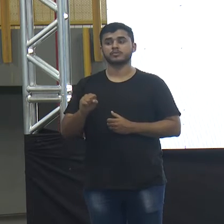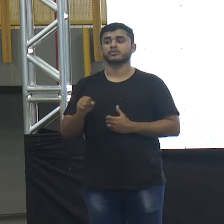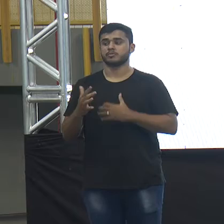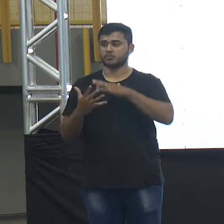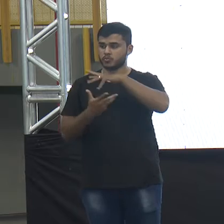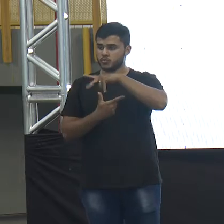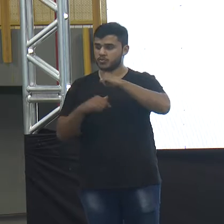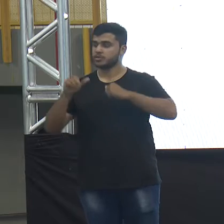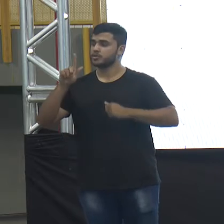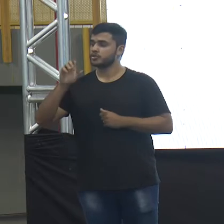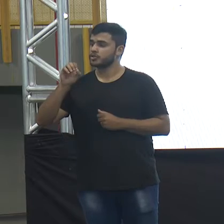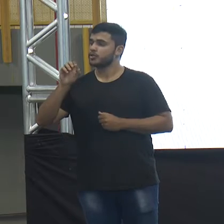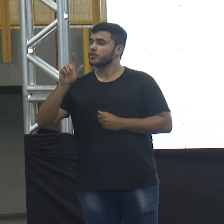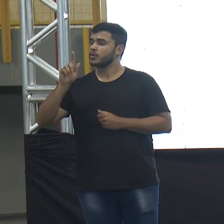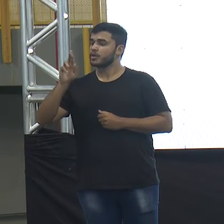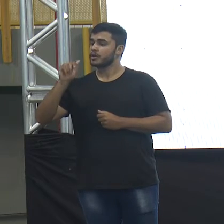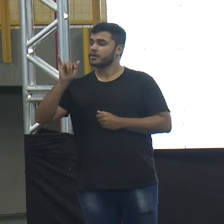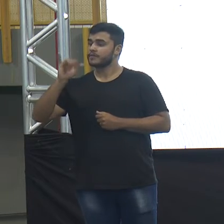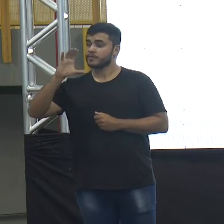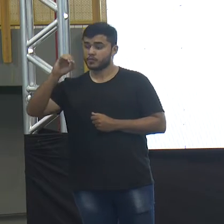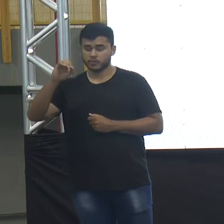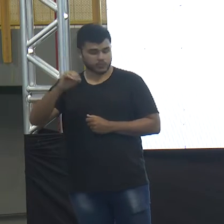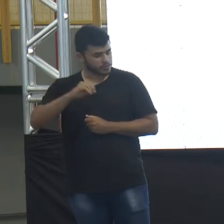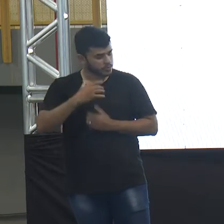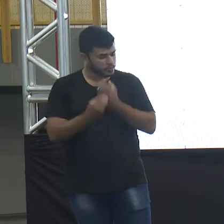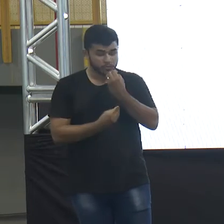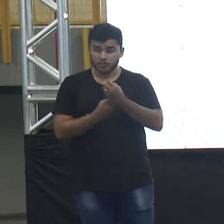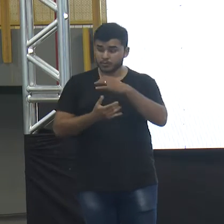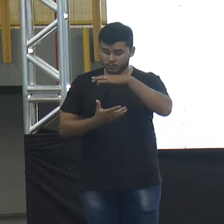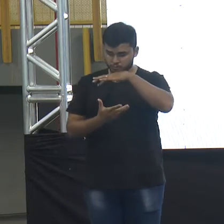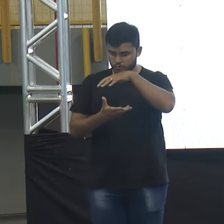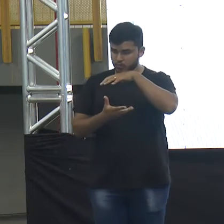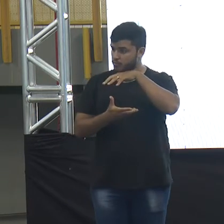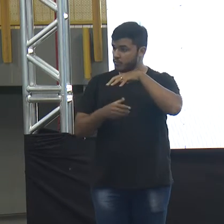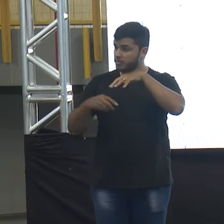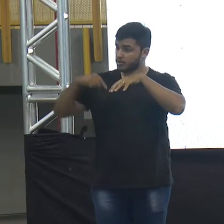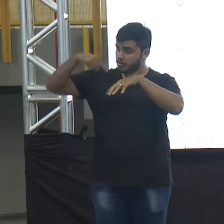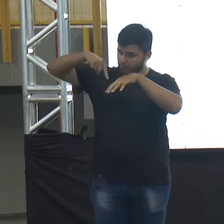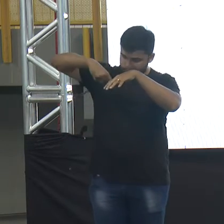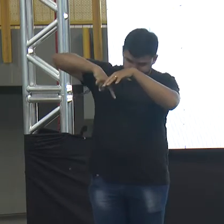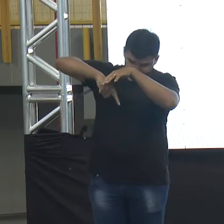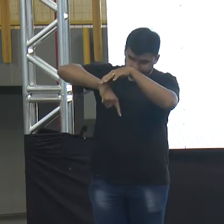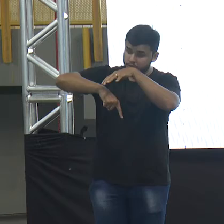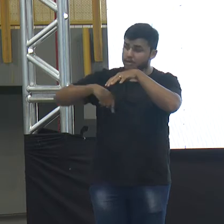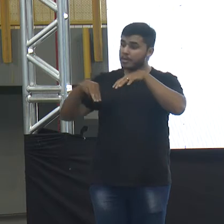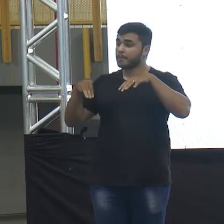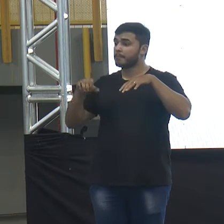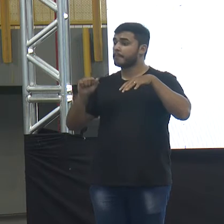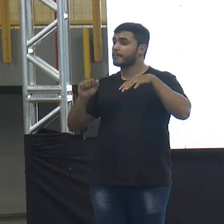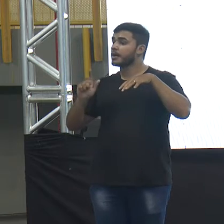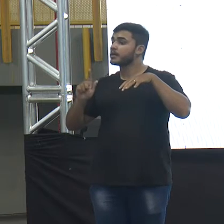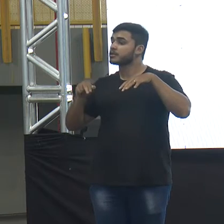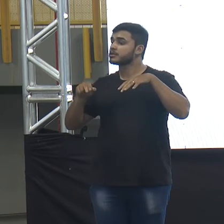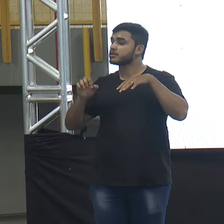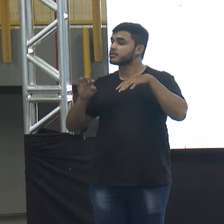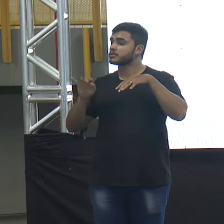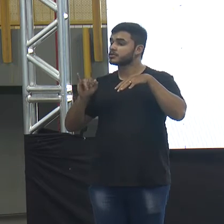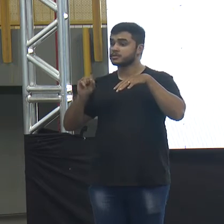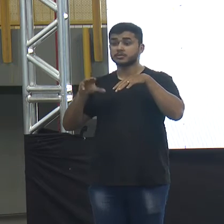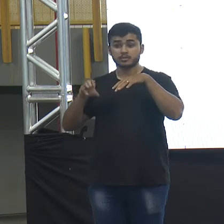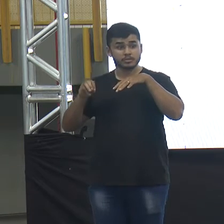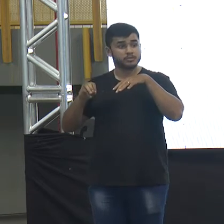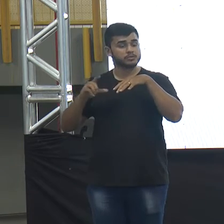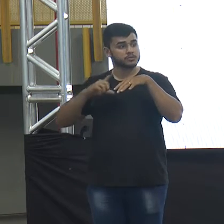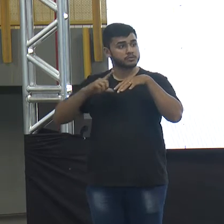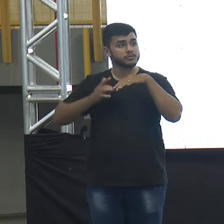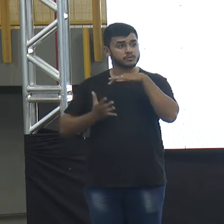geográfico. Devido ao magnetismo da Terra, do interior da Terra, a gente sabe que um dos instrumentos que